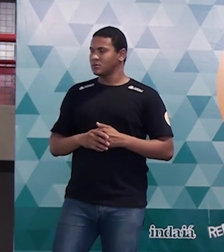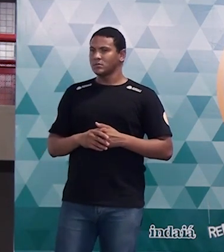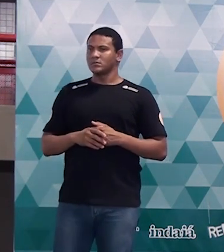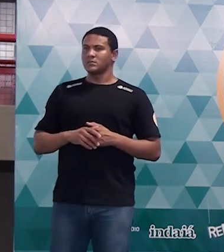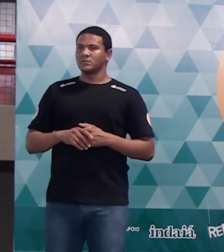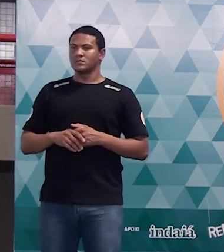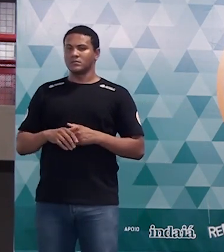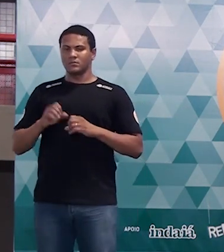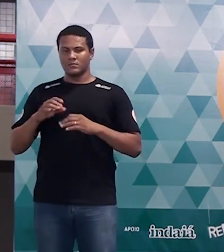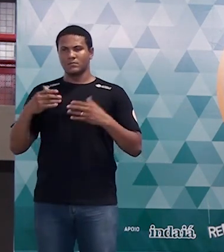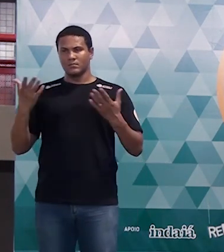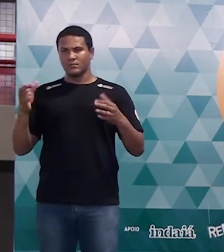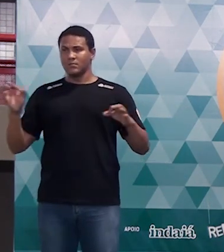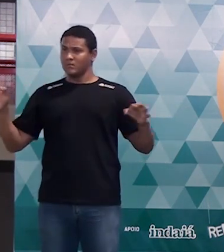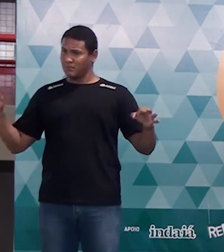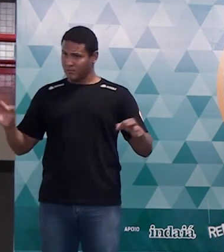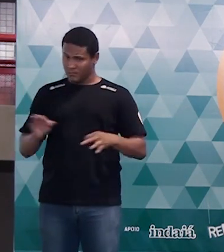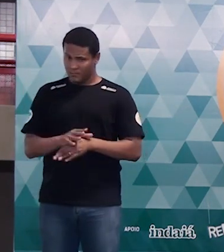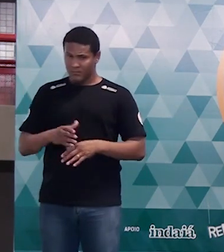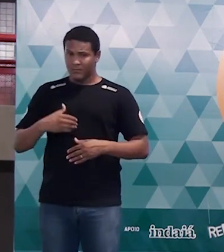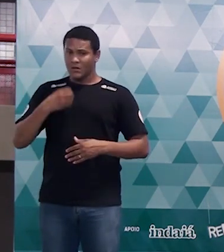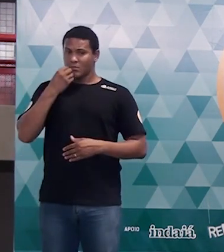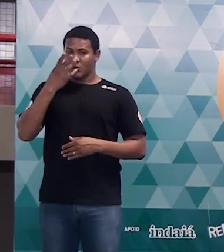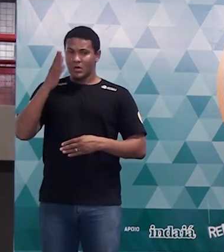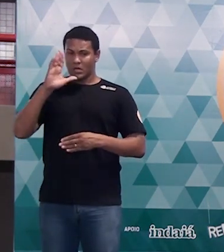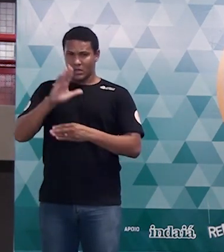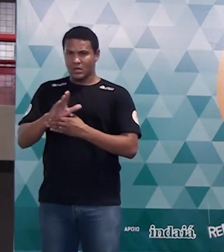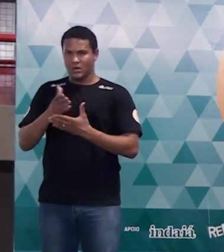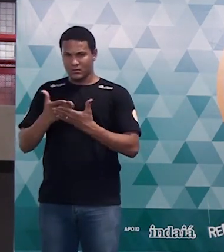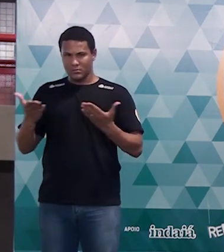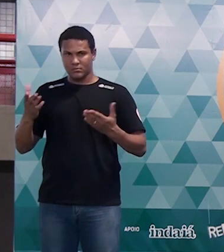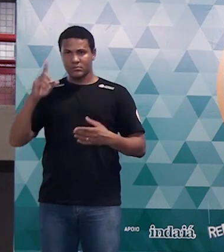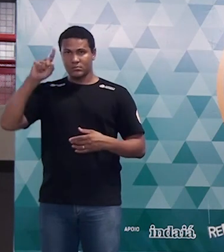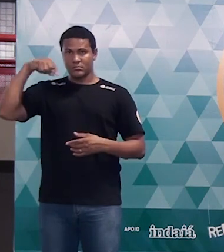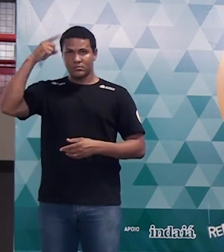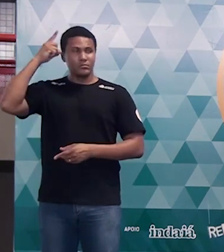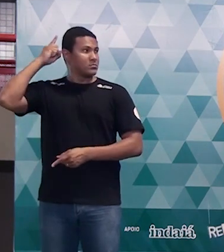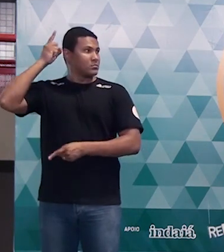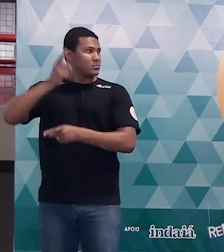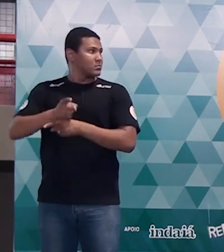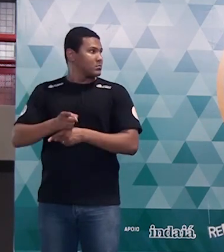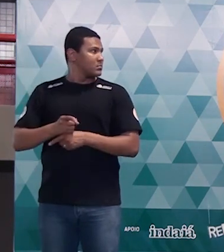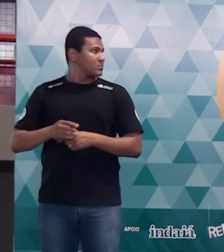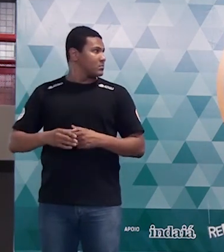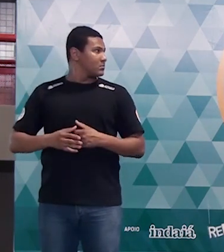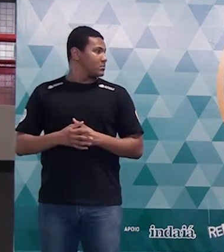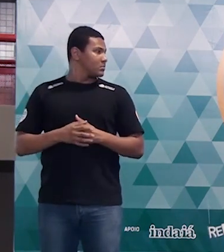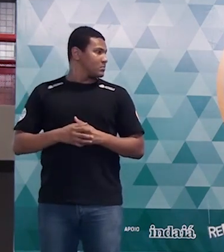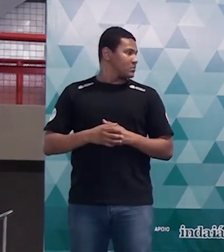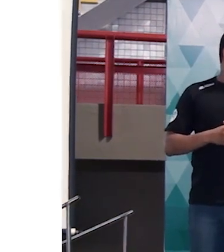E assim está encerrado nossa aula. A todos boa tarde e até uma próxima vez. Até mais.